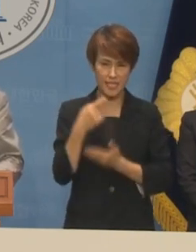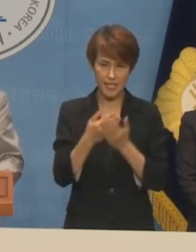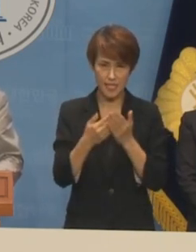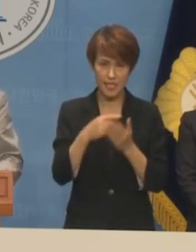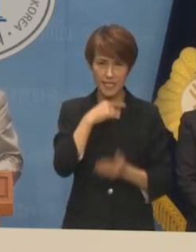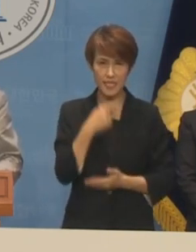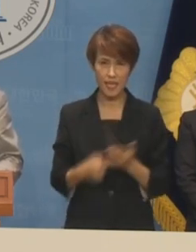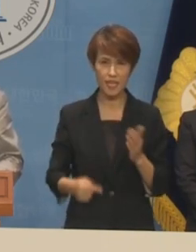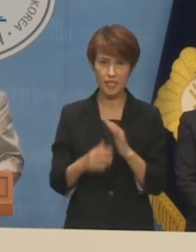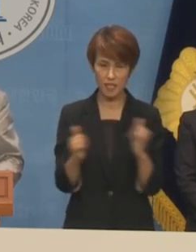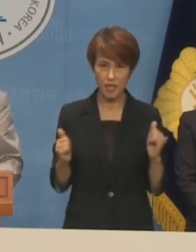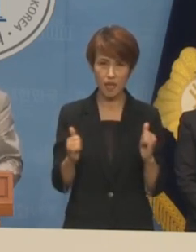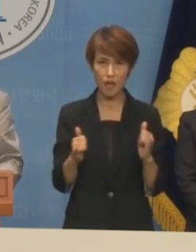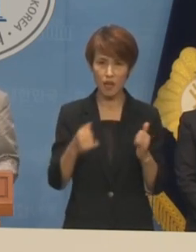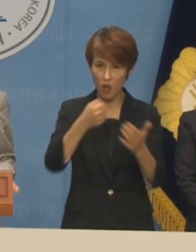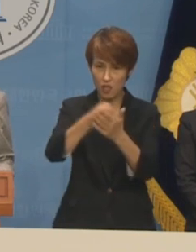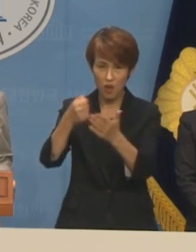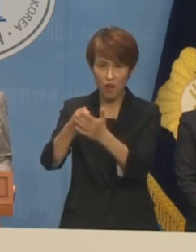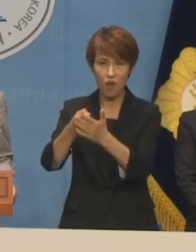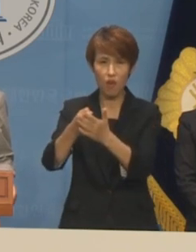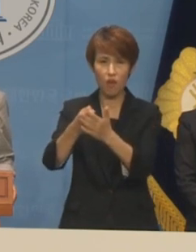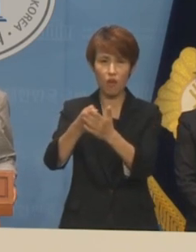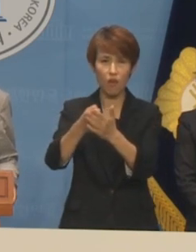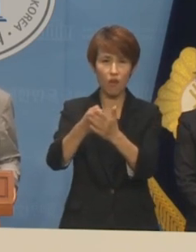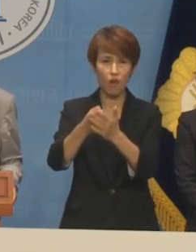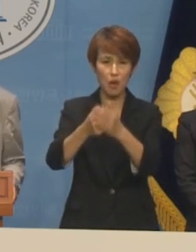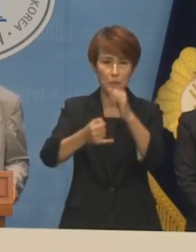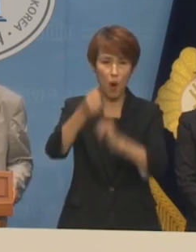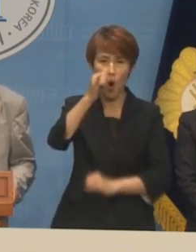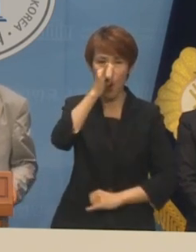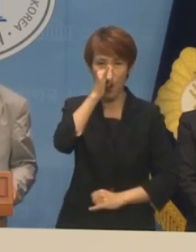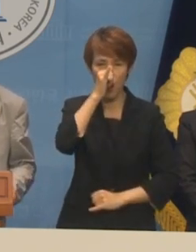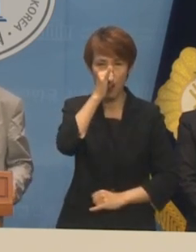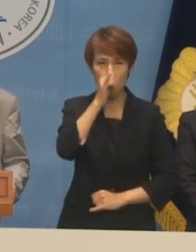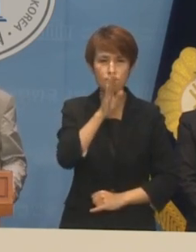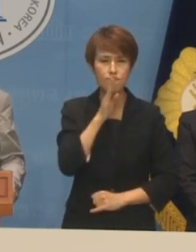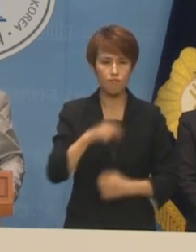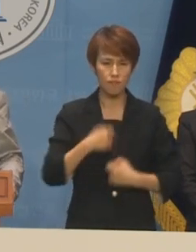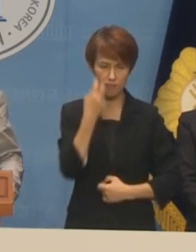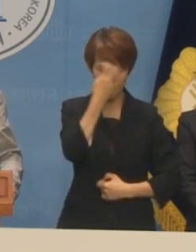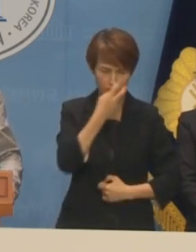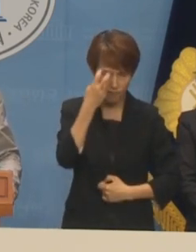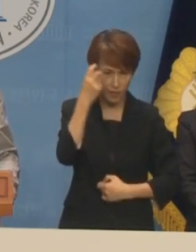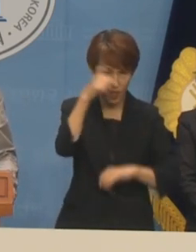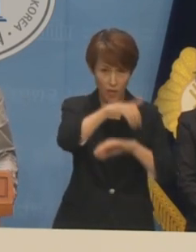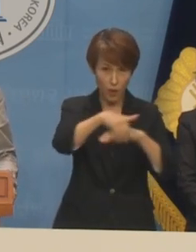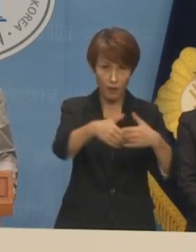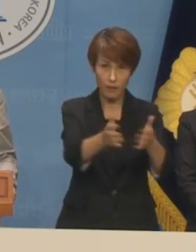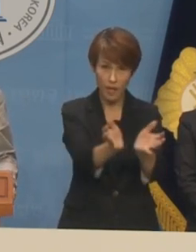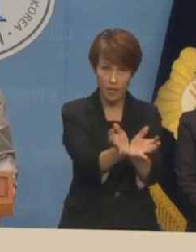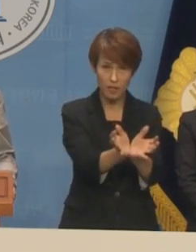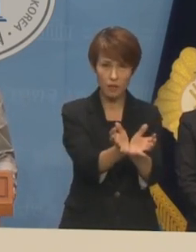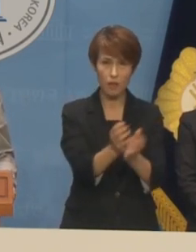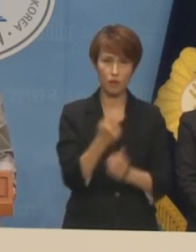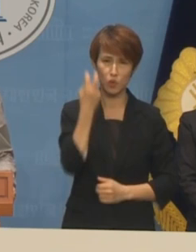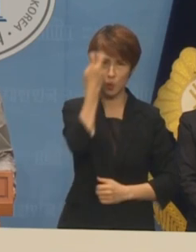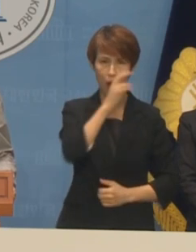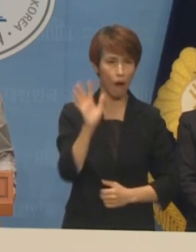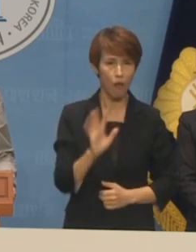있는 은밀한 여순사건위원회 진상조사 보고서 작성 기획단은 조사는 안